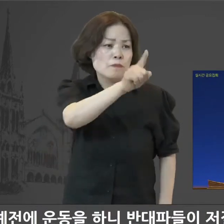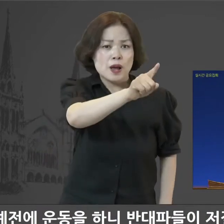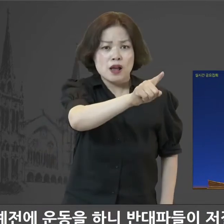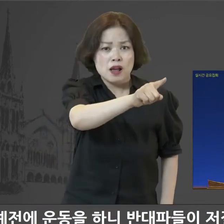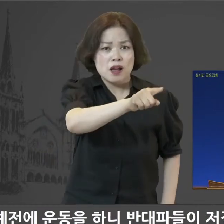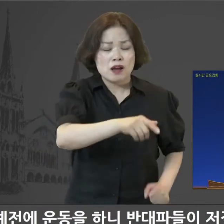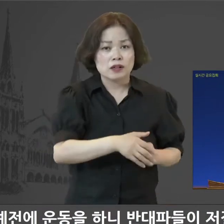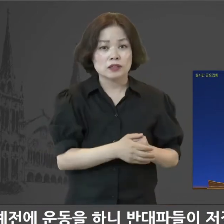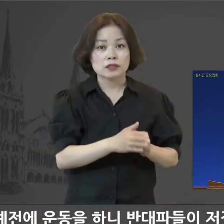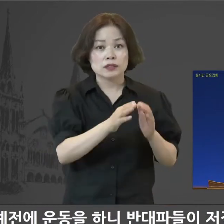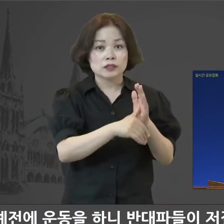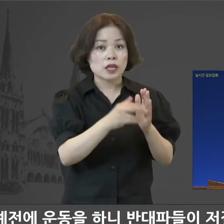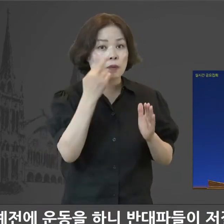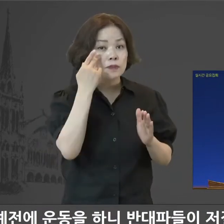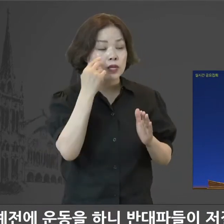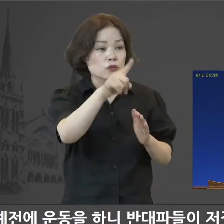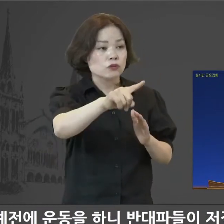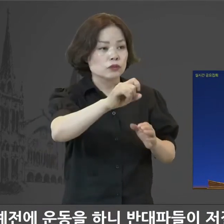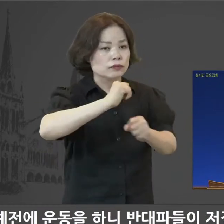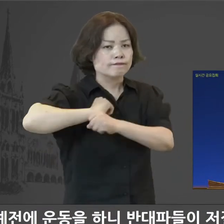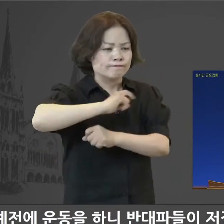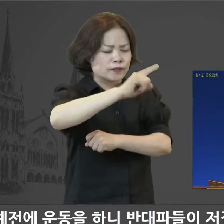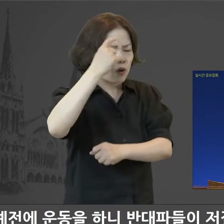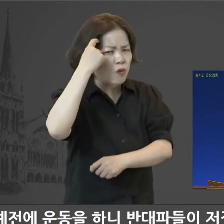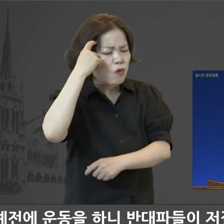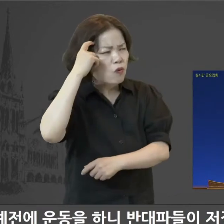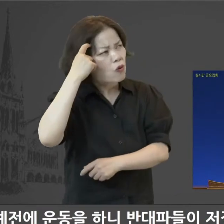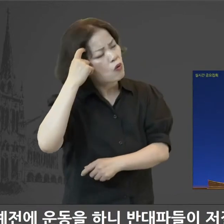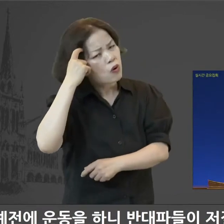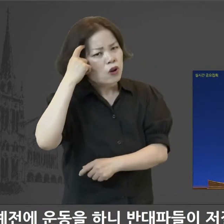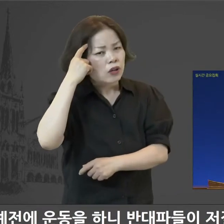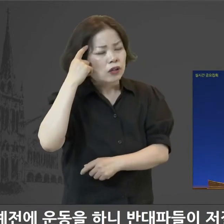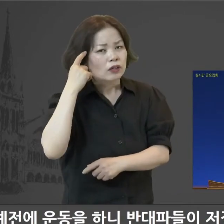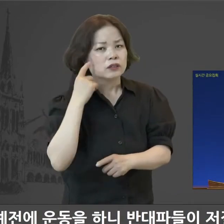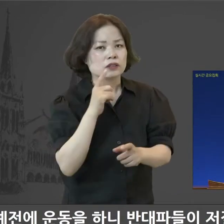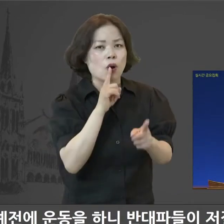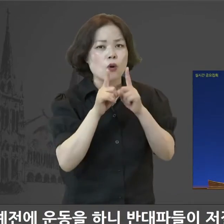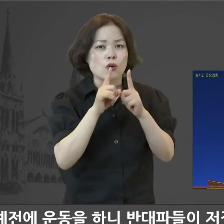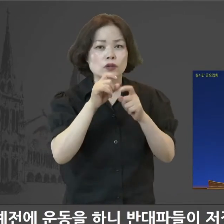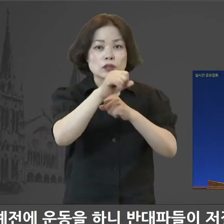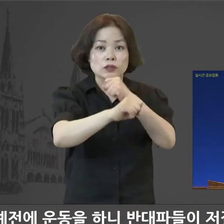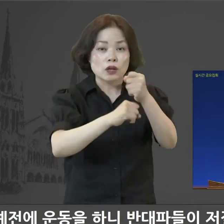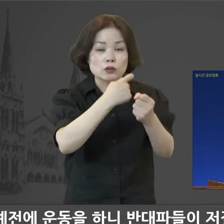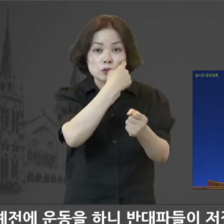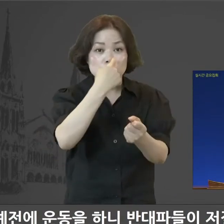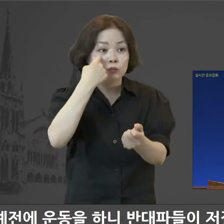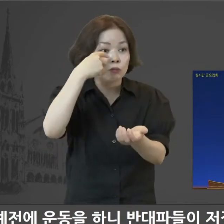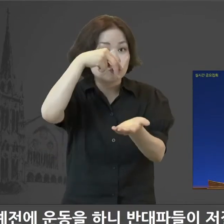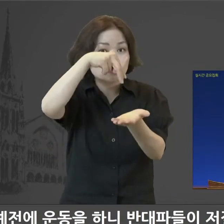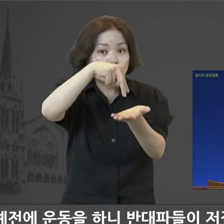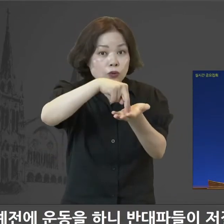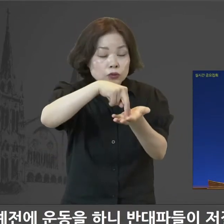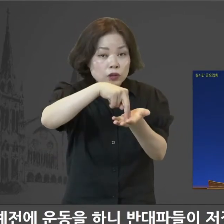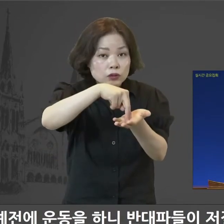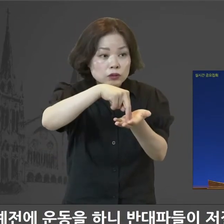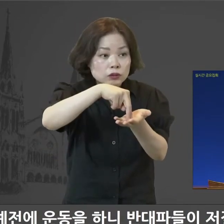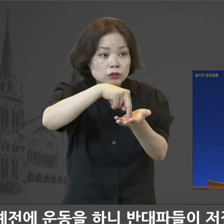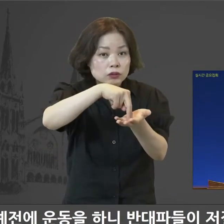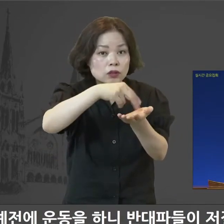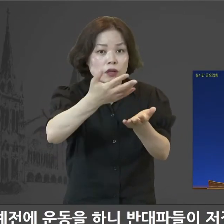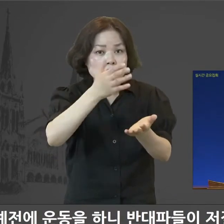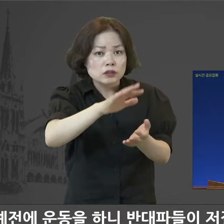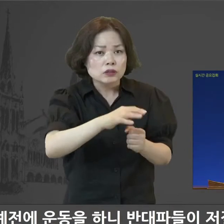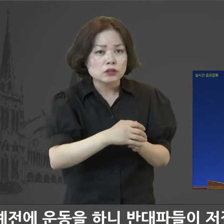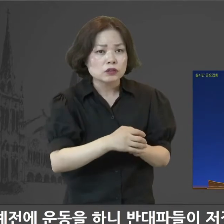붙었는데 그때 미국 연방 대법원이 엄청 고민합니다. 언론의 자유를 보장하고 표현의 자유를 보장해야 되는데